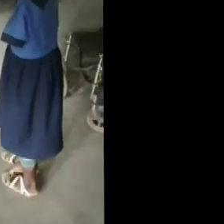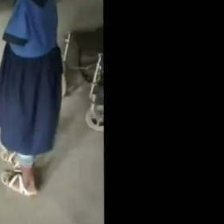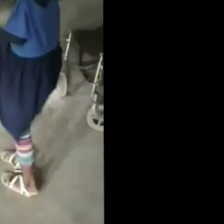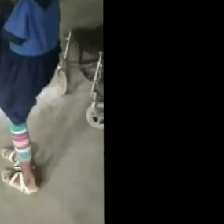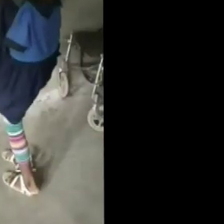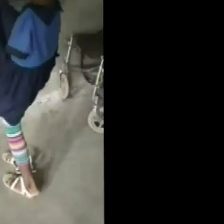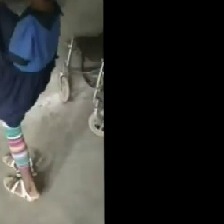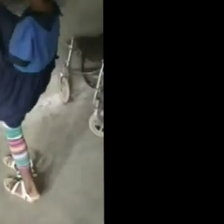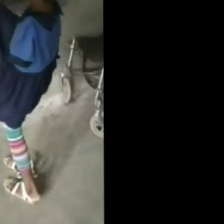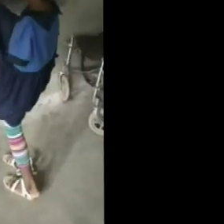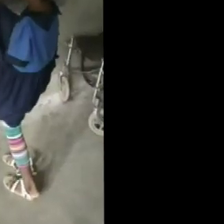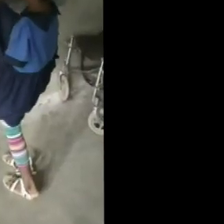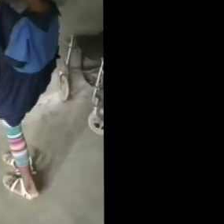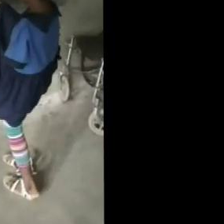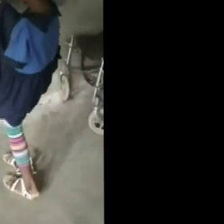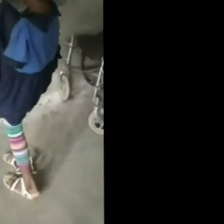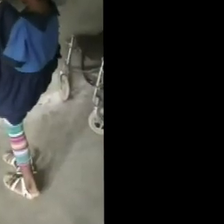C'est dit.